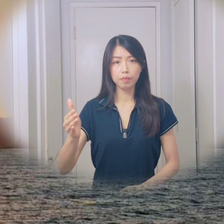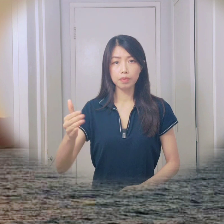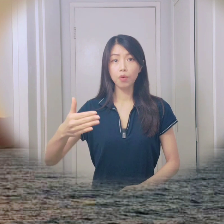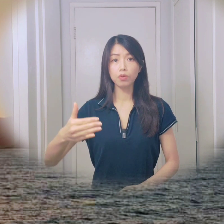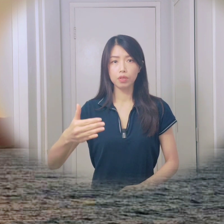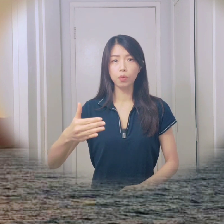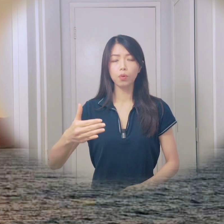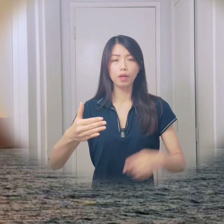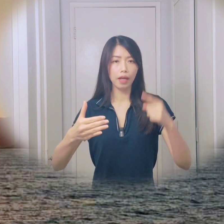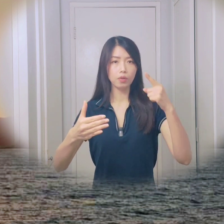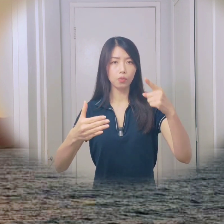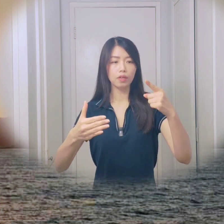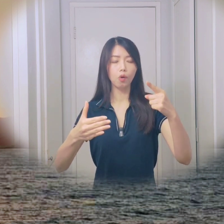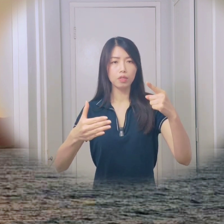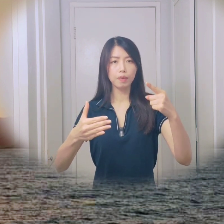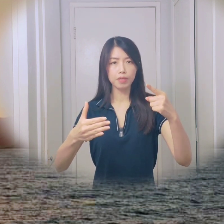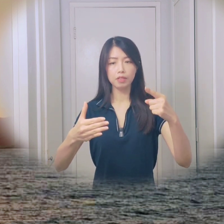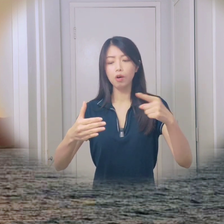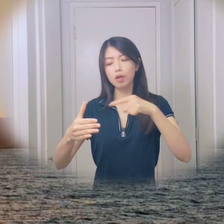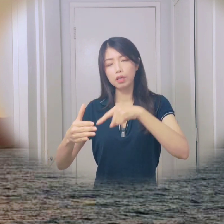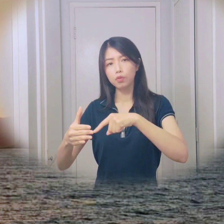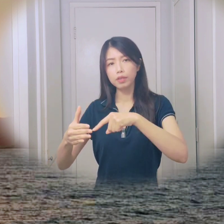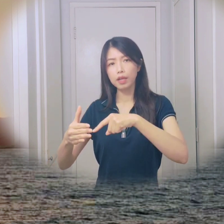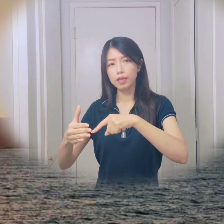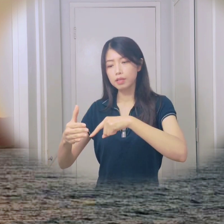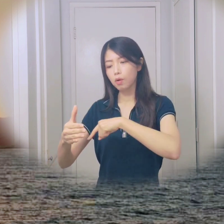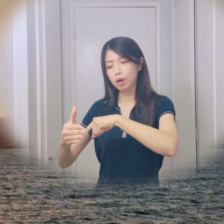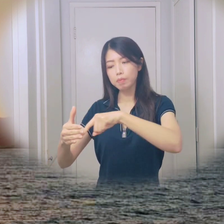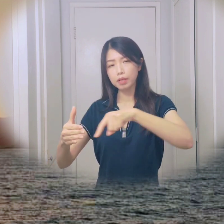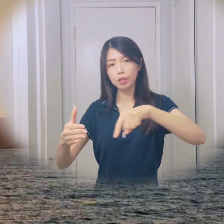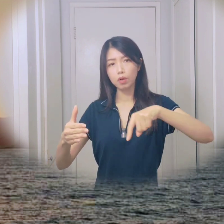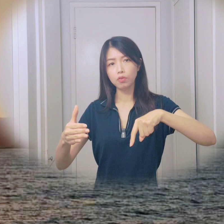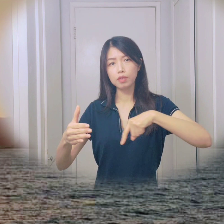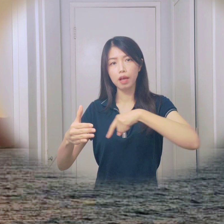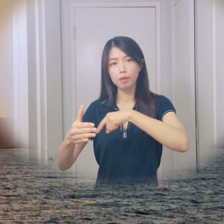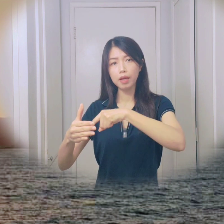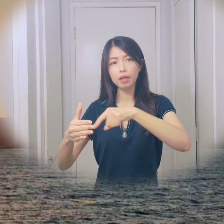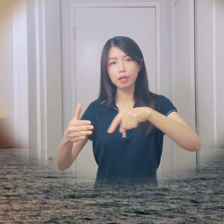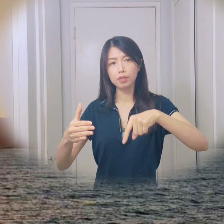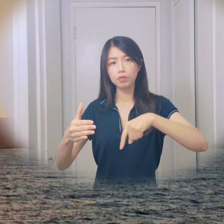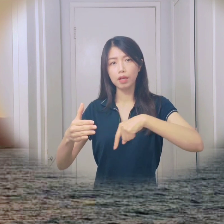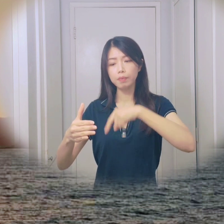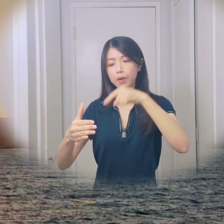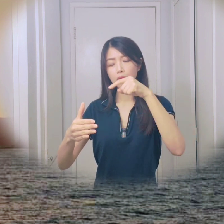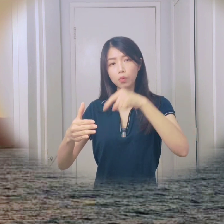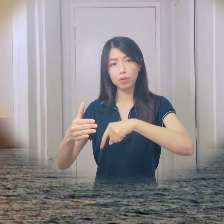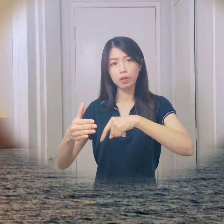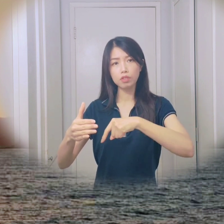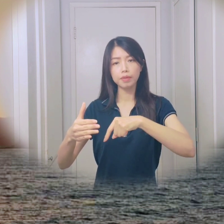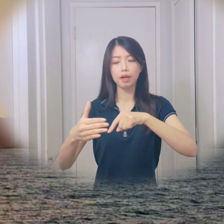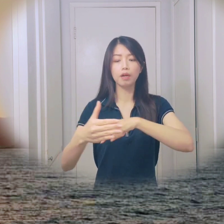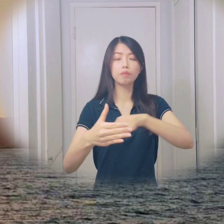울타리처럼 세워주시고 다른 손은 검지만 피셔서 이 울타리 안에서 한 바퀴 돌려주신 다음에 중간을 한번